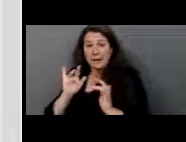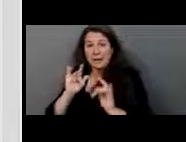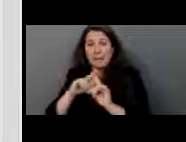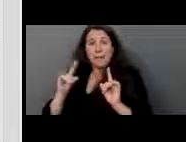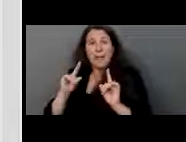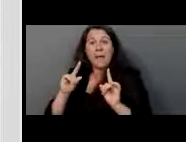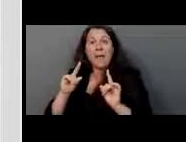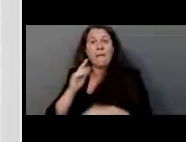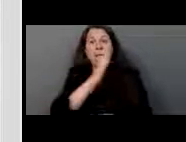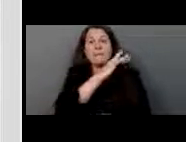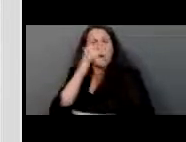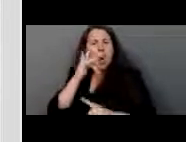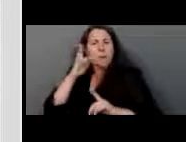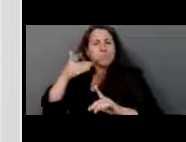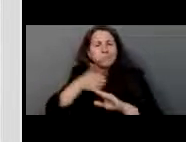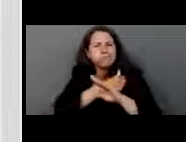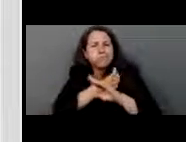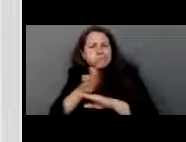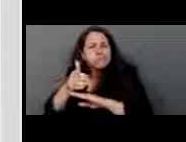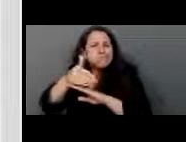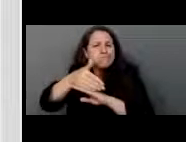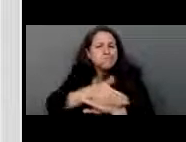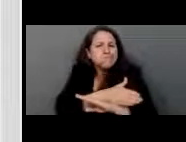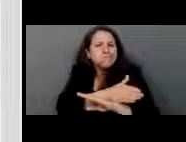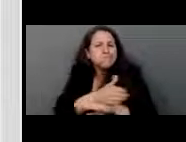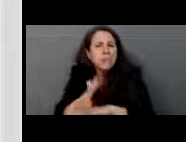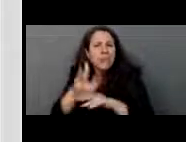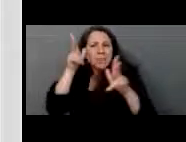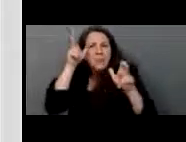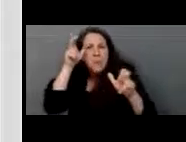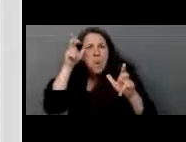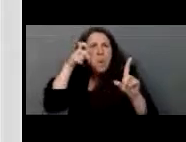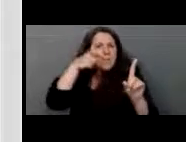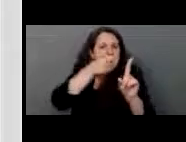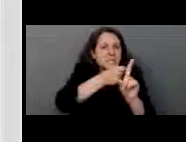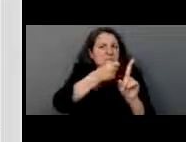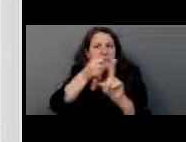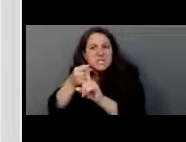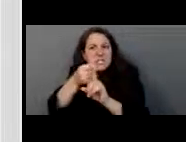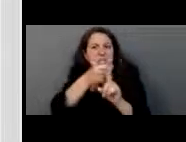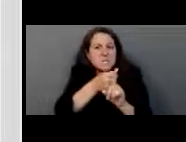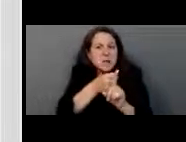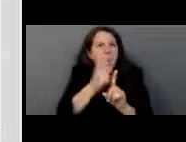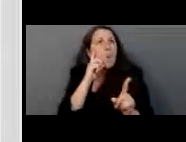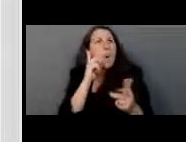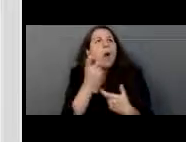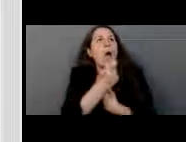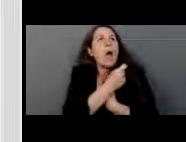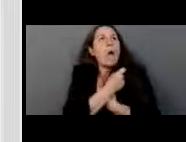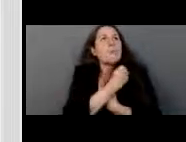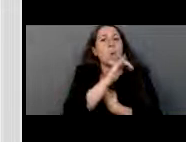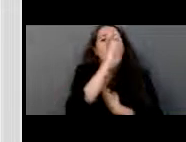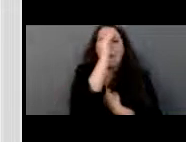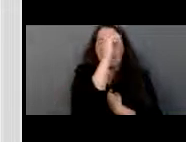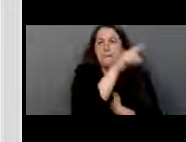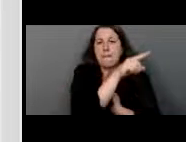Elle ne change pas pour mériter l'amour de Don José. Elle reste fidèle à elle-même et à ce qui l'a défini, ses valeurs et